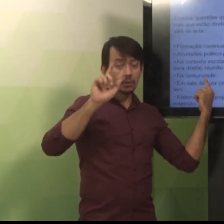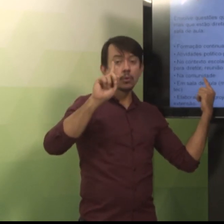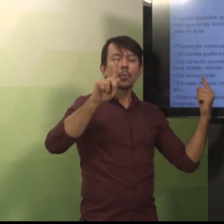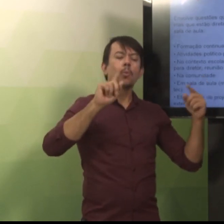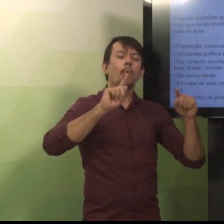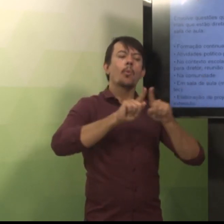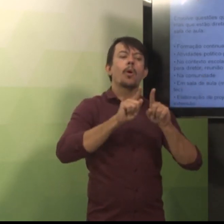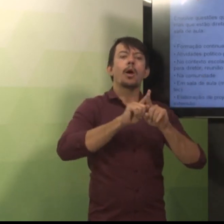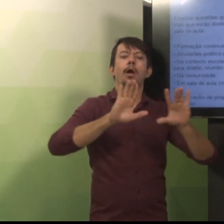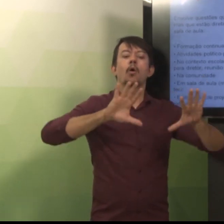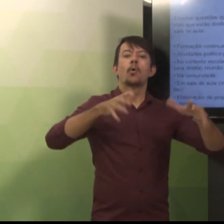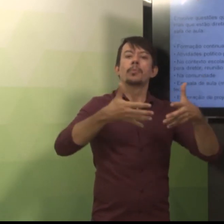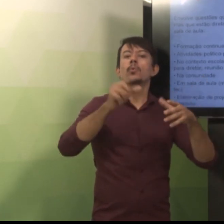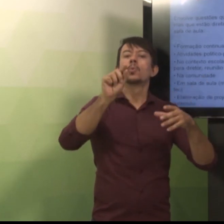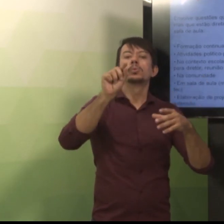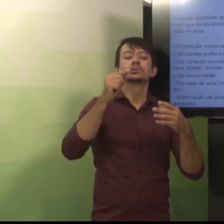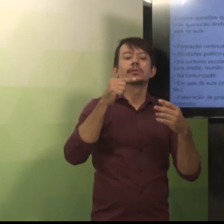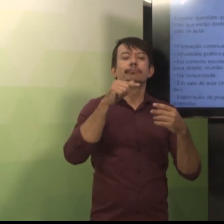nós temos a comunidade,